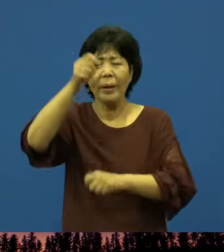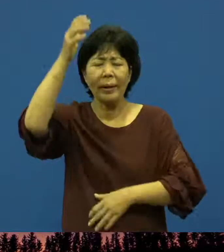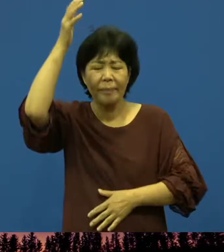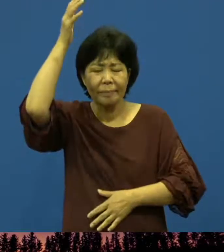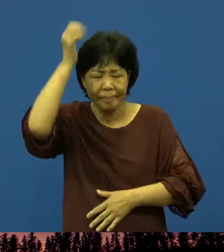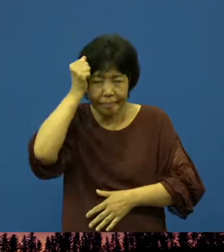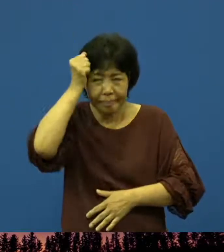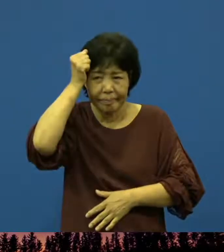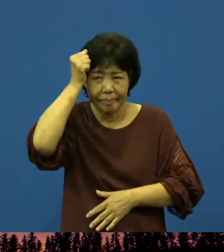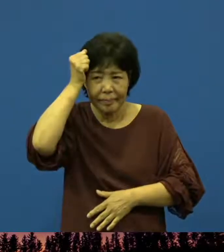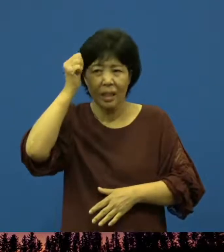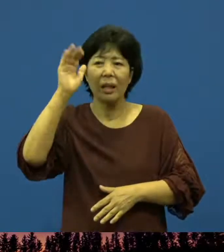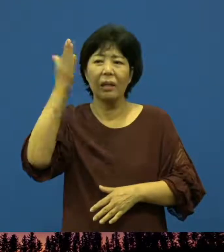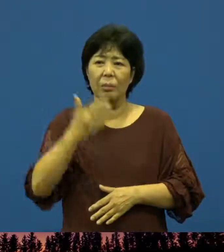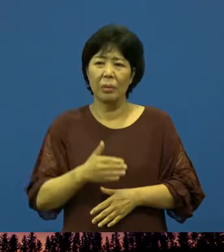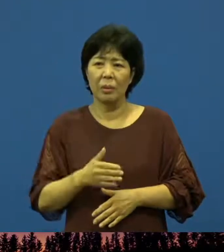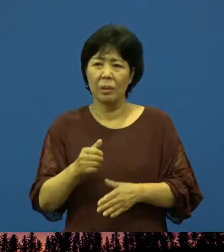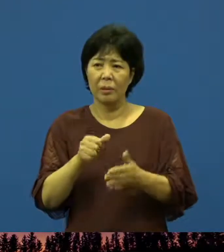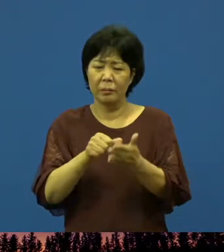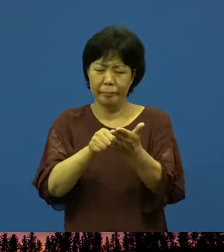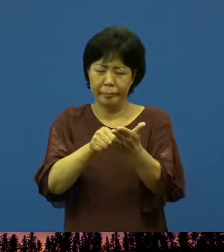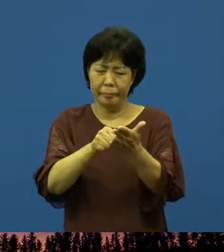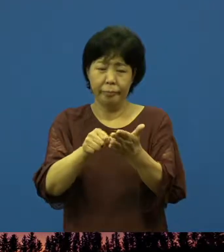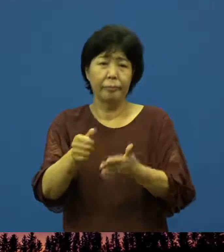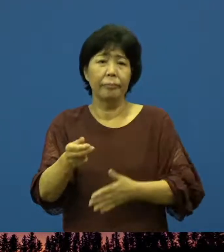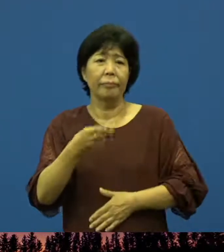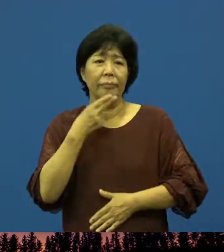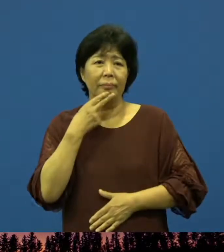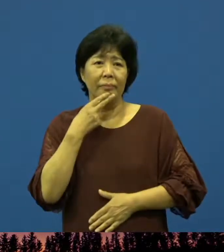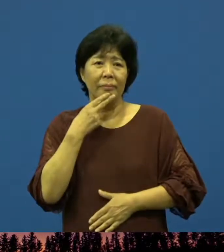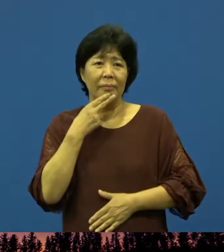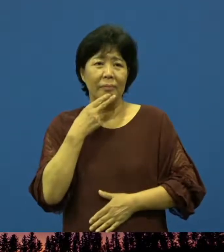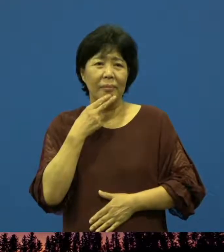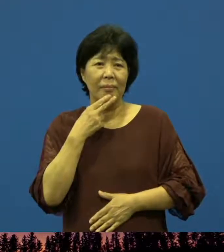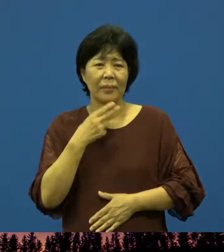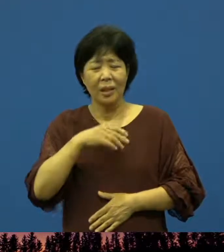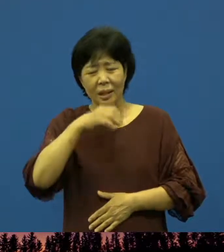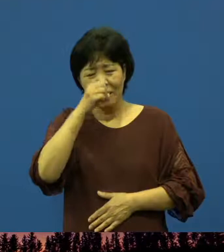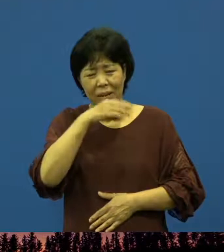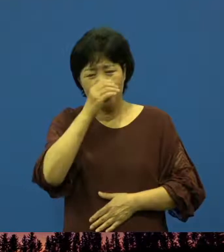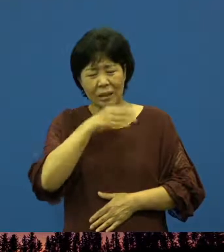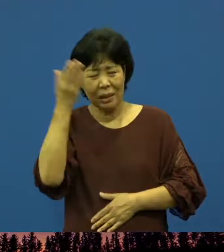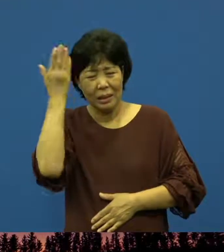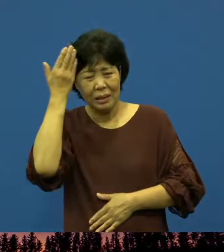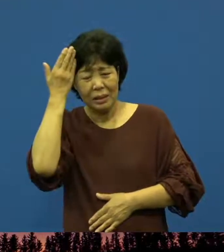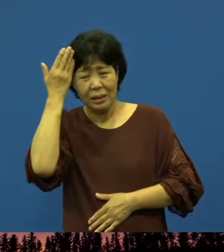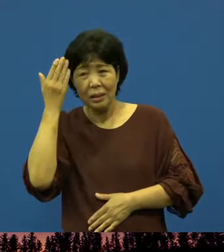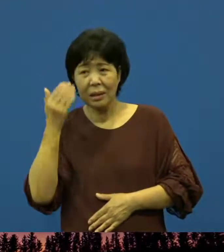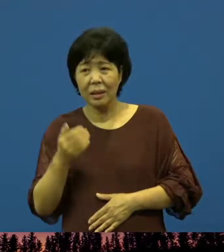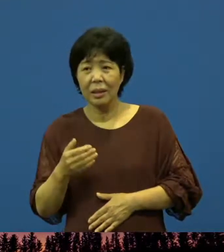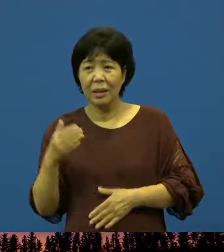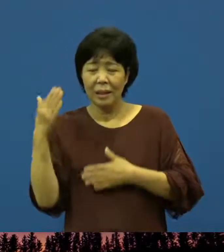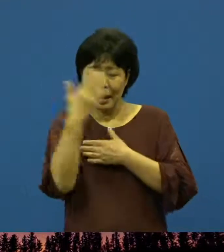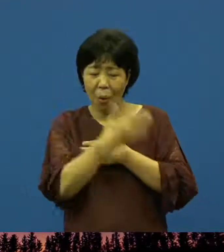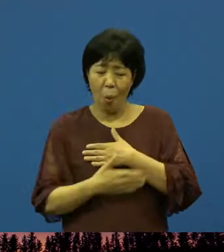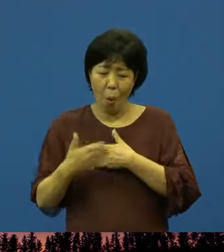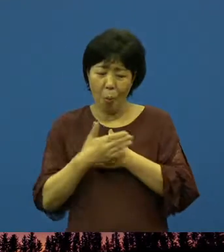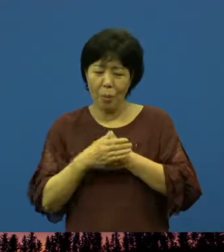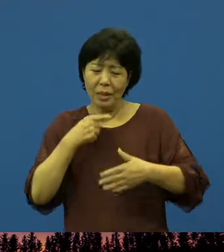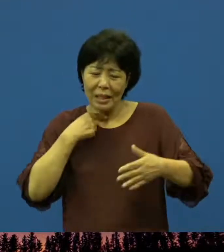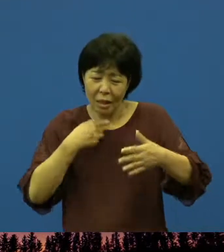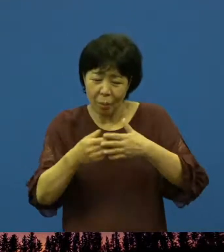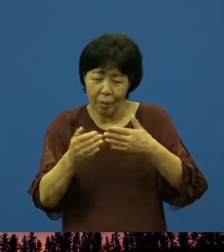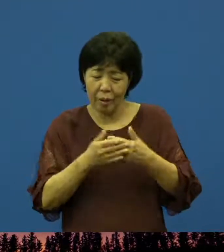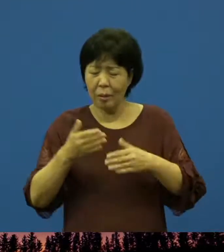오래 기억이 남아요. 지워지지가 않아요. 그냥 머리로 하는 것과 온몸으로 체험하는 것은 달라요. 무엇이